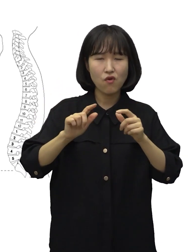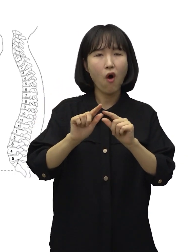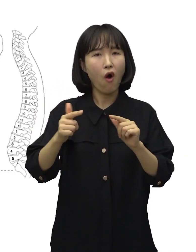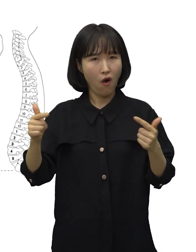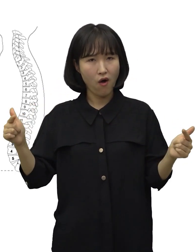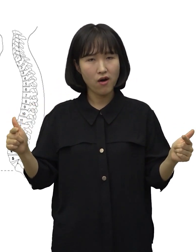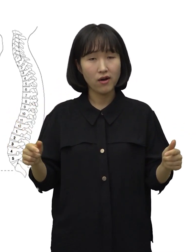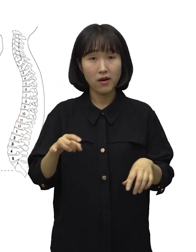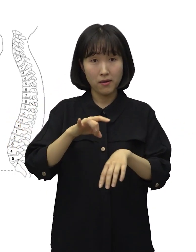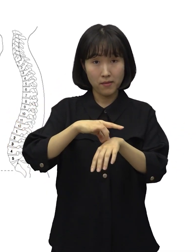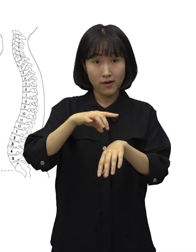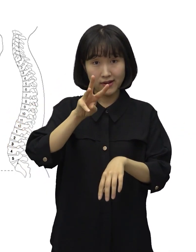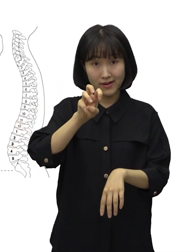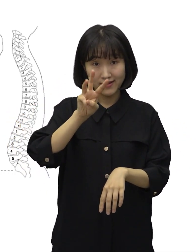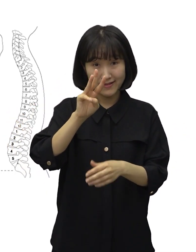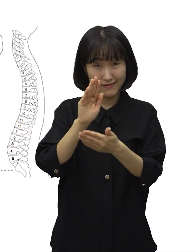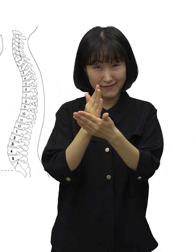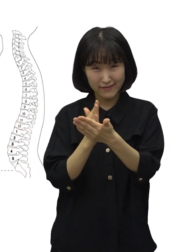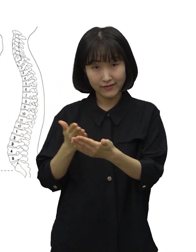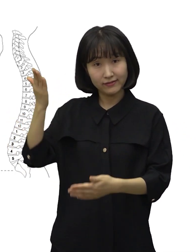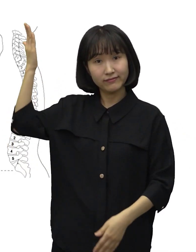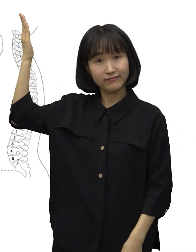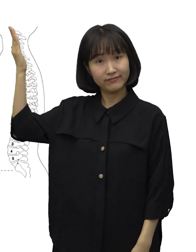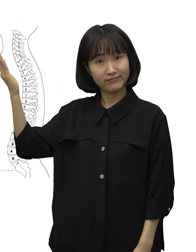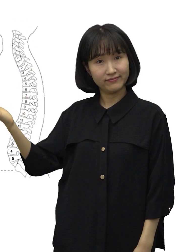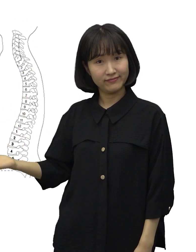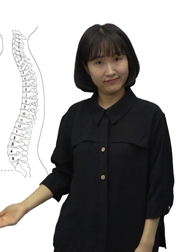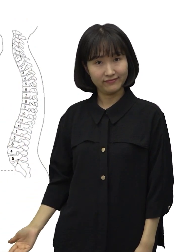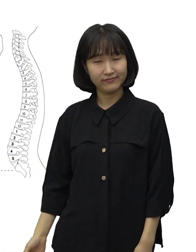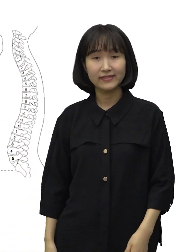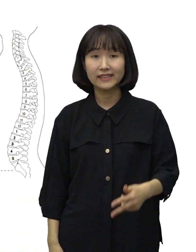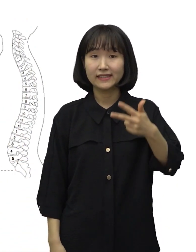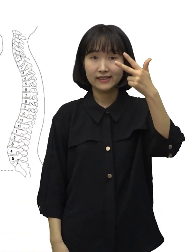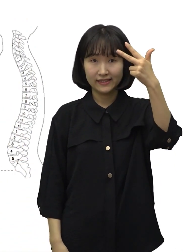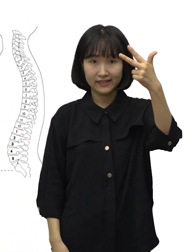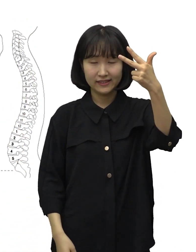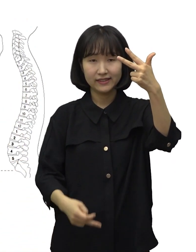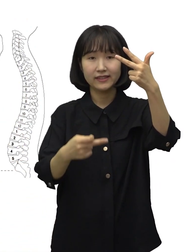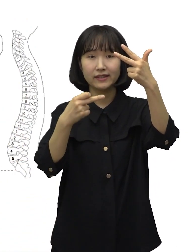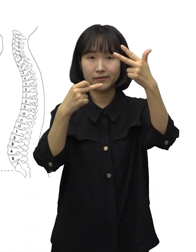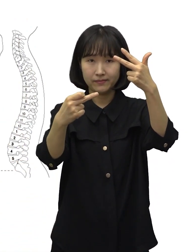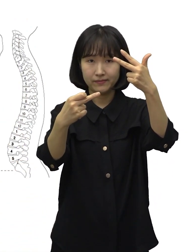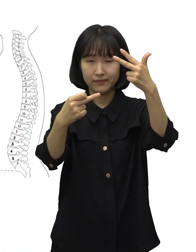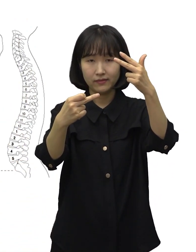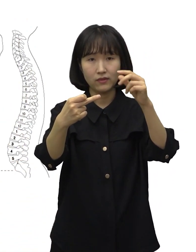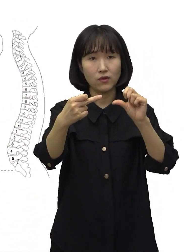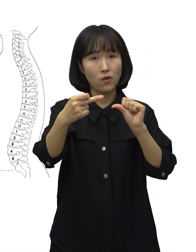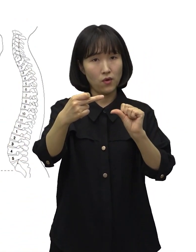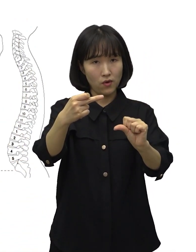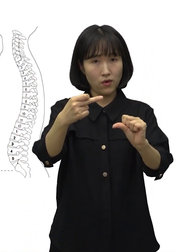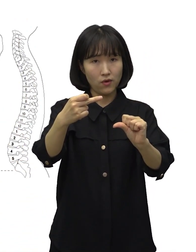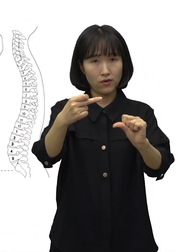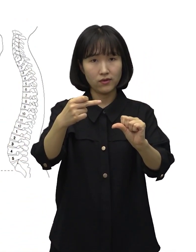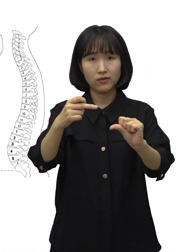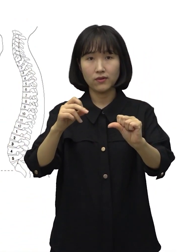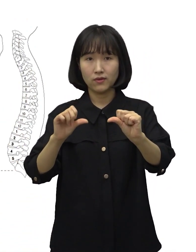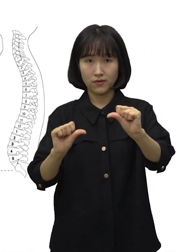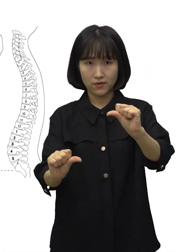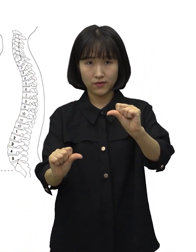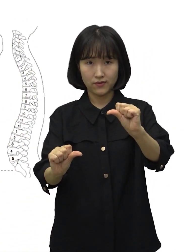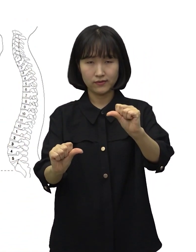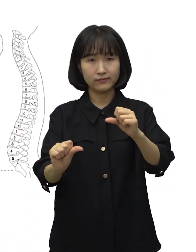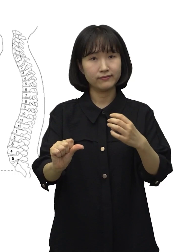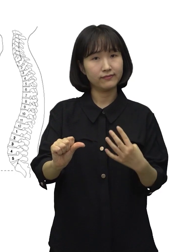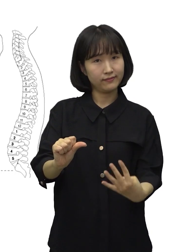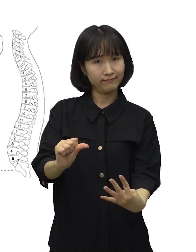척추는 33개의 뼈로 구성되고 척추뼈는 각각 경추 7개, 흉추 12개, 요추